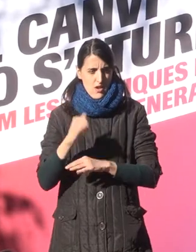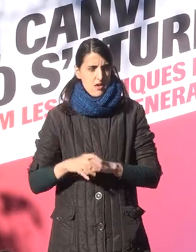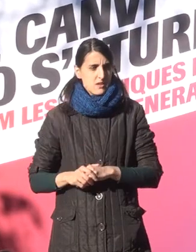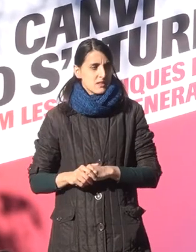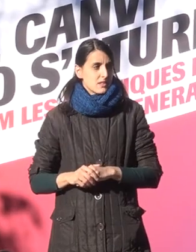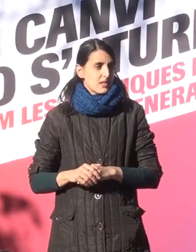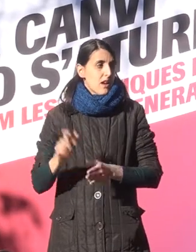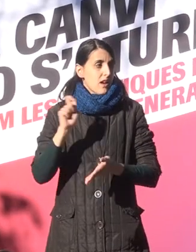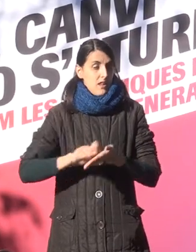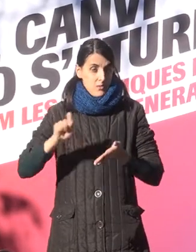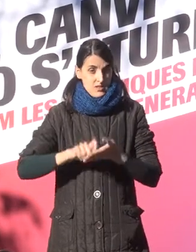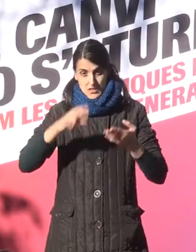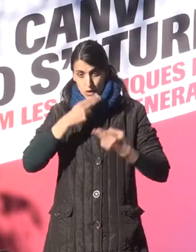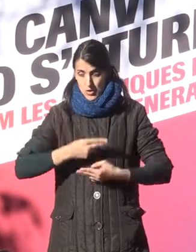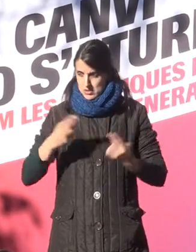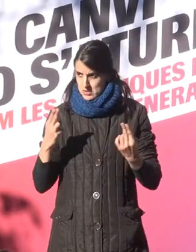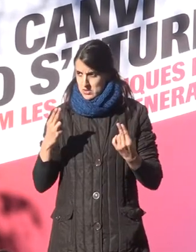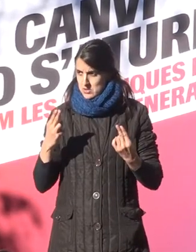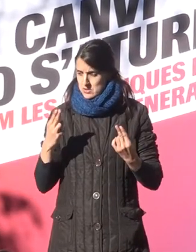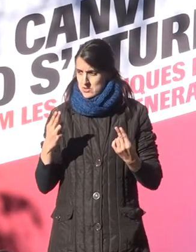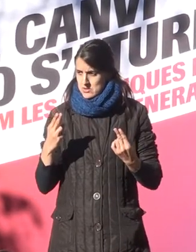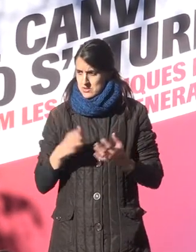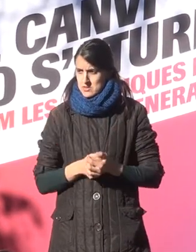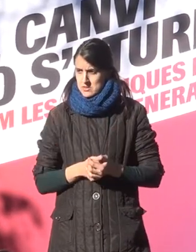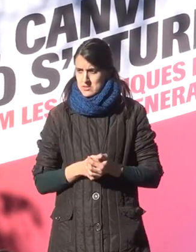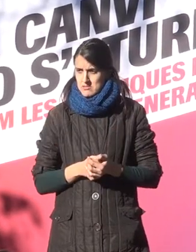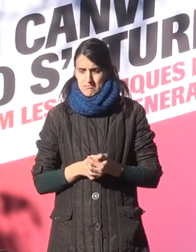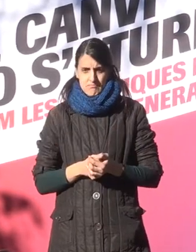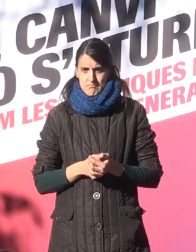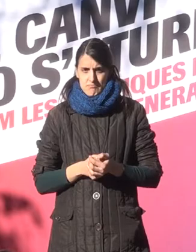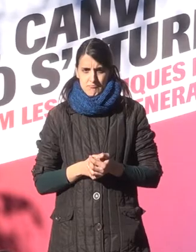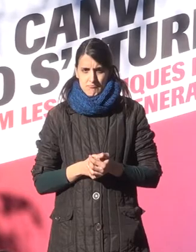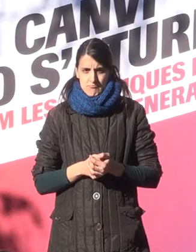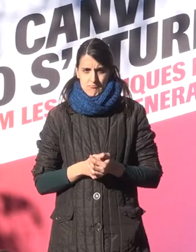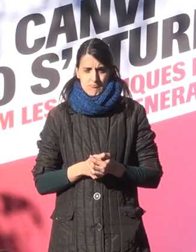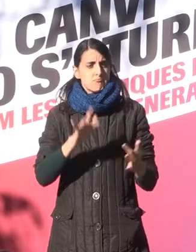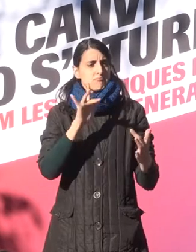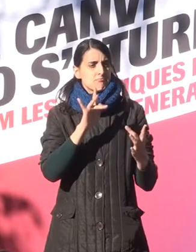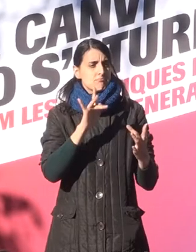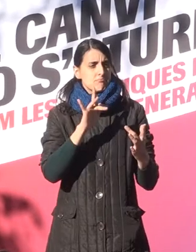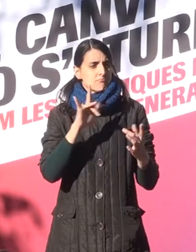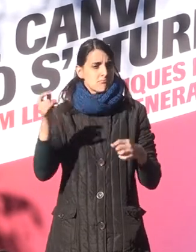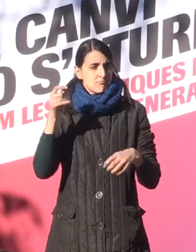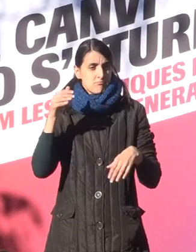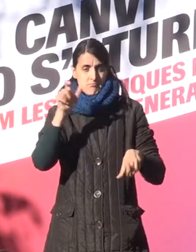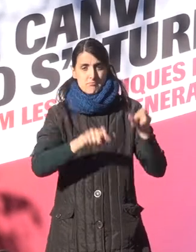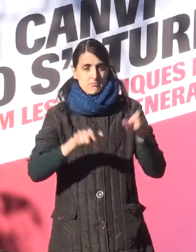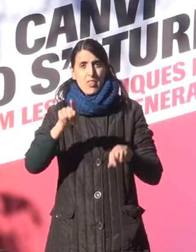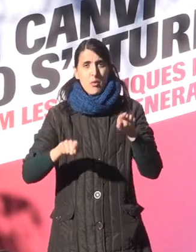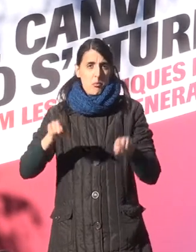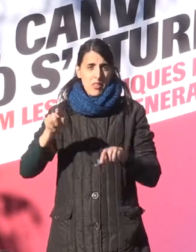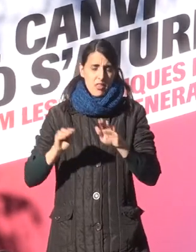que las administraciones no reaccionan ni tratan igual a las personas dependiendo del origen en el que viene